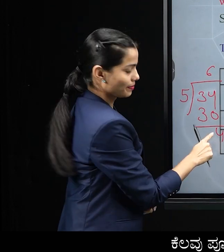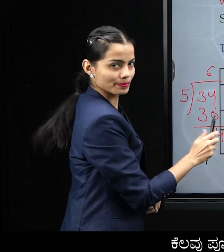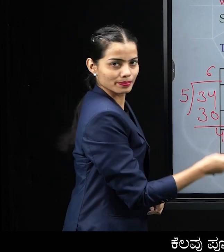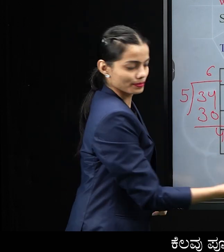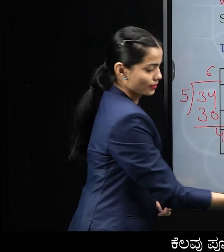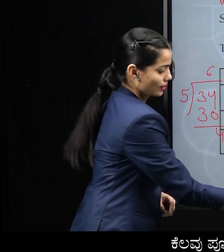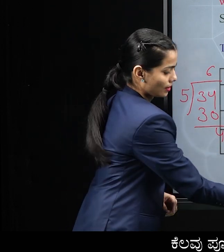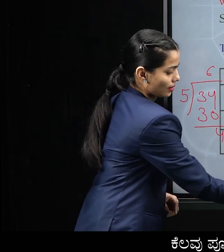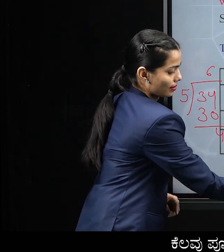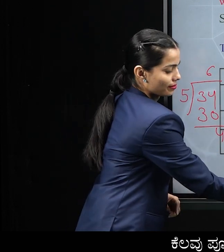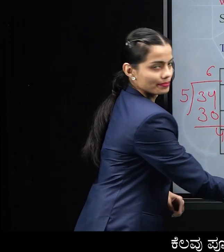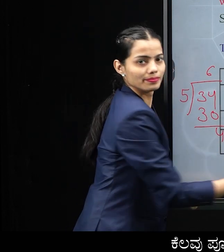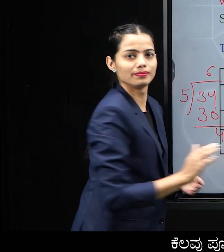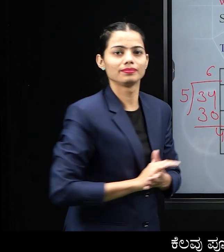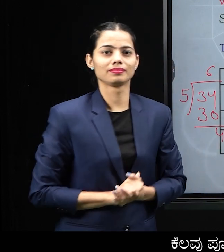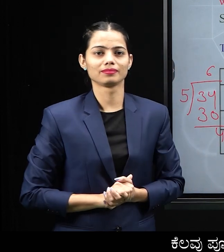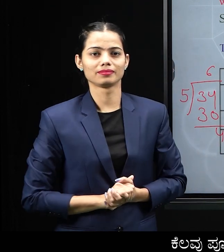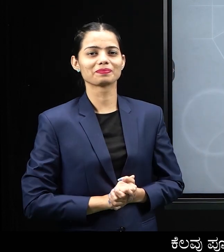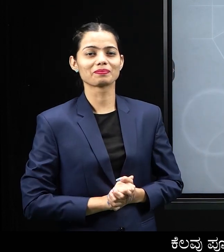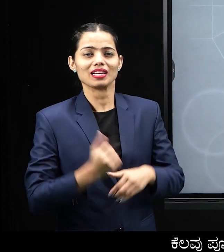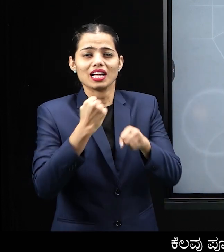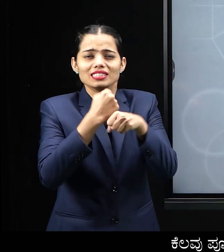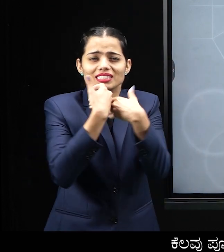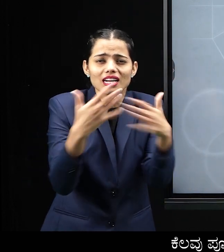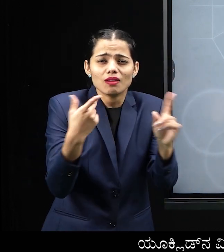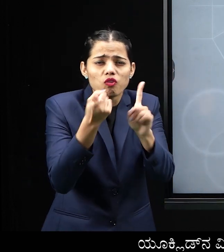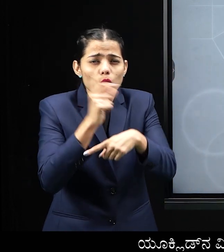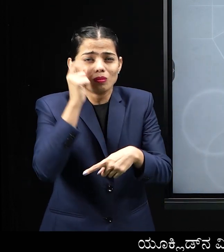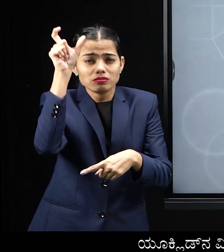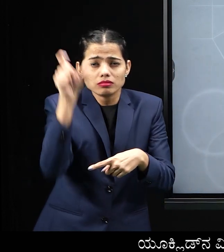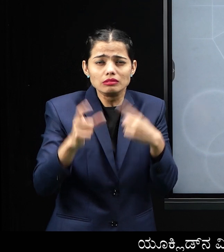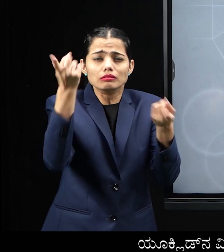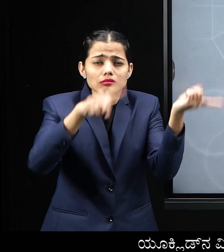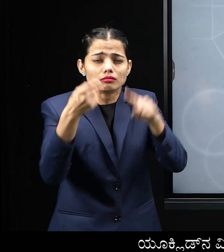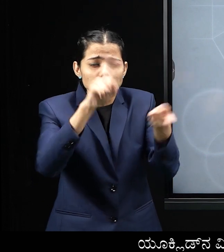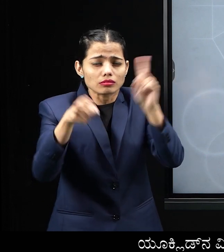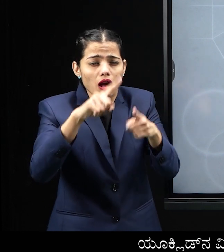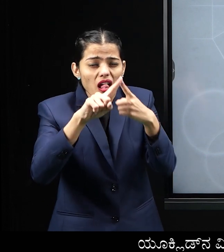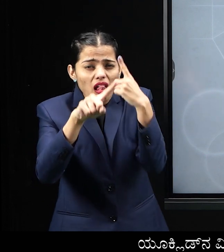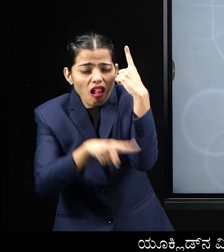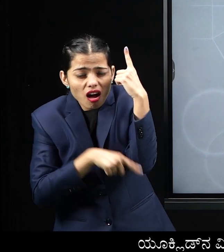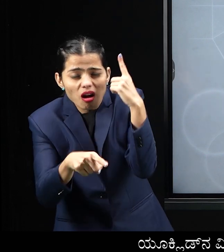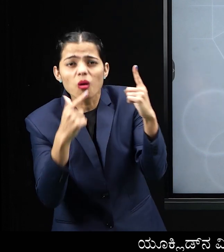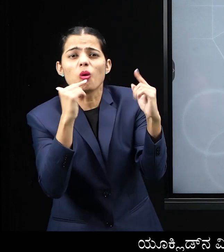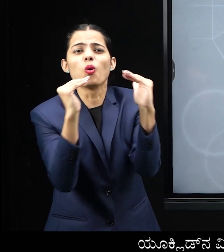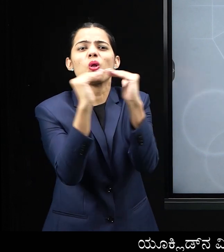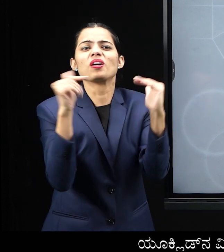ಗಾಗಿ 2k + 1 ರೂಪದಲ್ಲಿರುತ್ತದೆ. ಯೂಕ್ಲಿಡ್ನ ವಿಭಾಗ ಲೆಮ್ಮವನ್ನು ಯಾವುದೇ